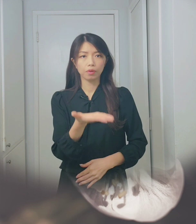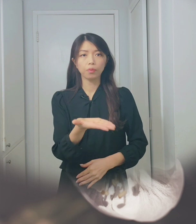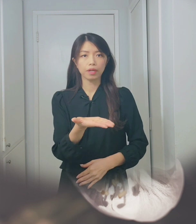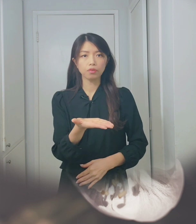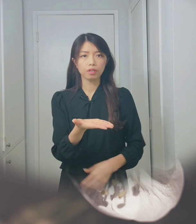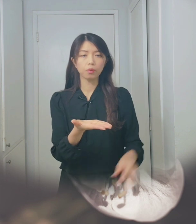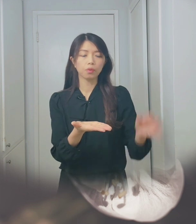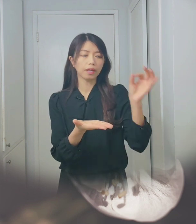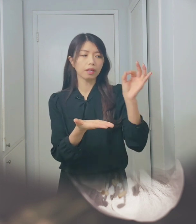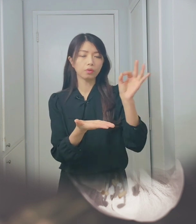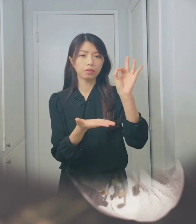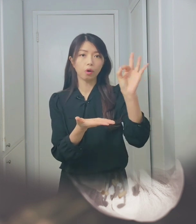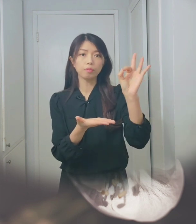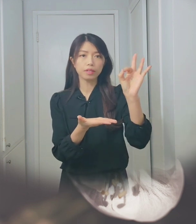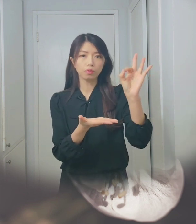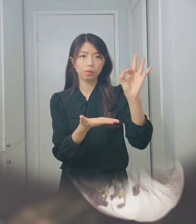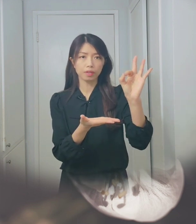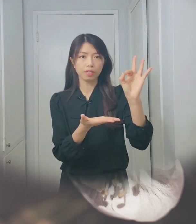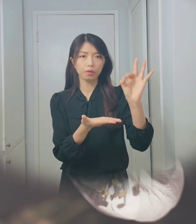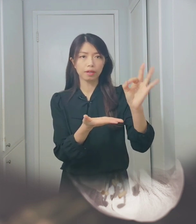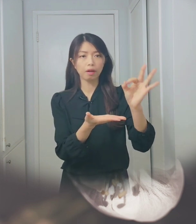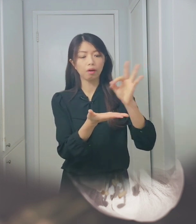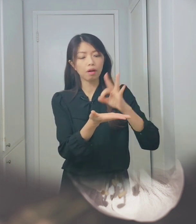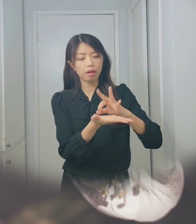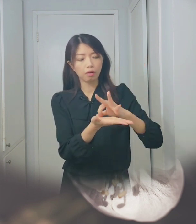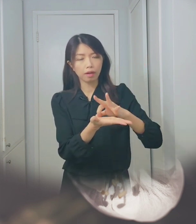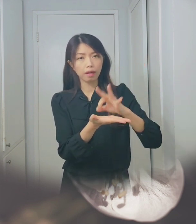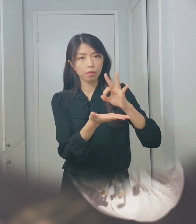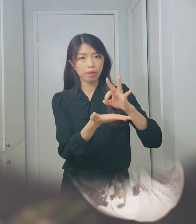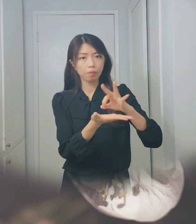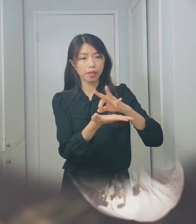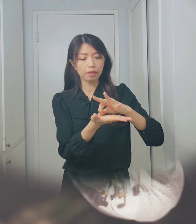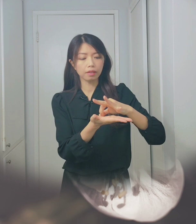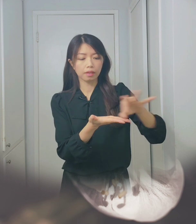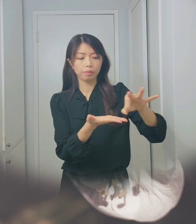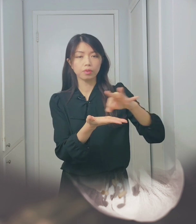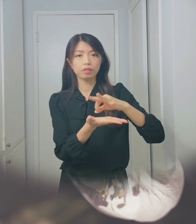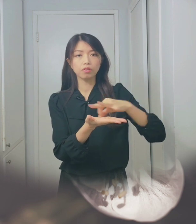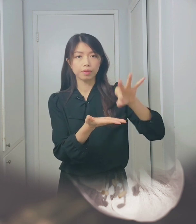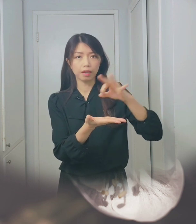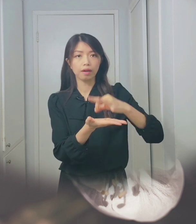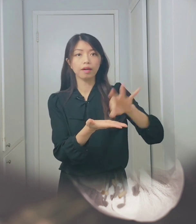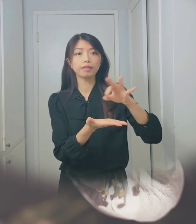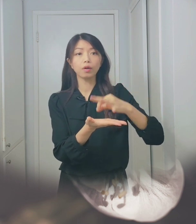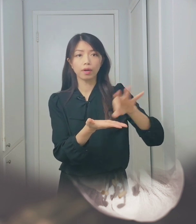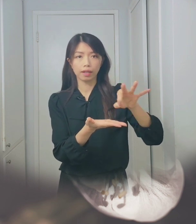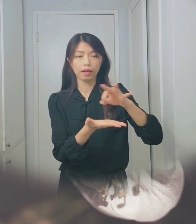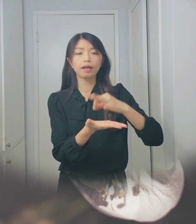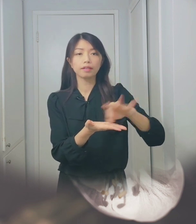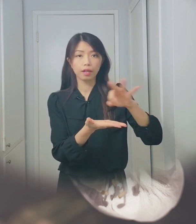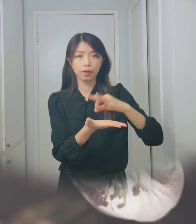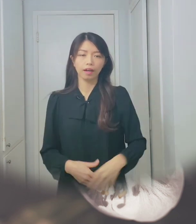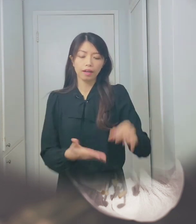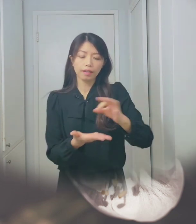손바닥을 위로 보이게 해주시고 다른 손은 엄지하고 검지를 이용해서 이렇게 왼손 바닥을 앞으로 스쳐주시면 돼요. 사용하다,